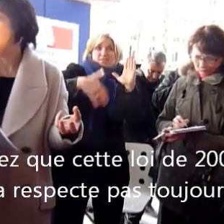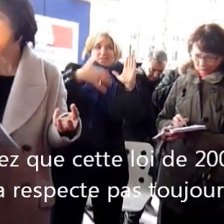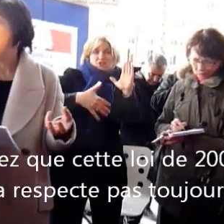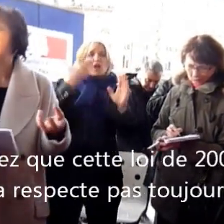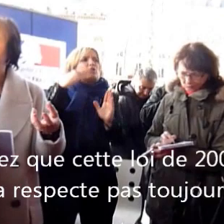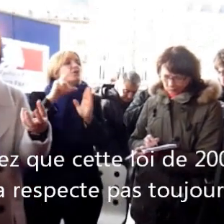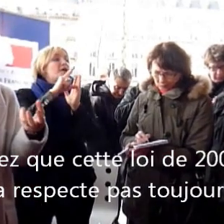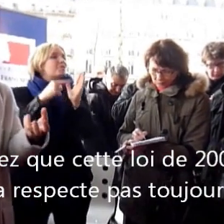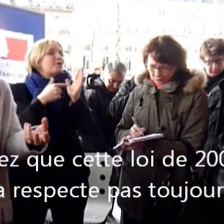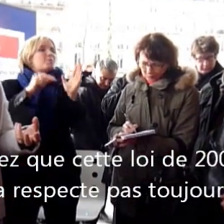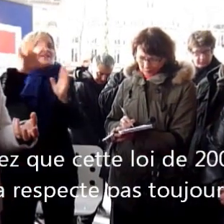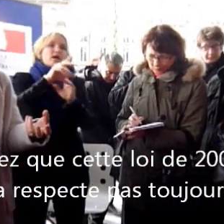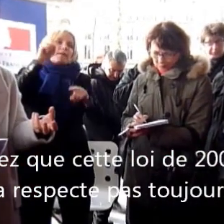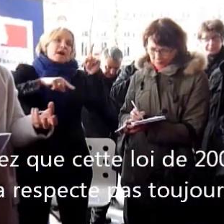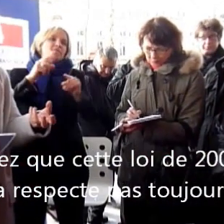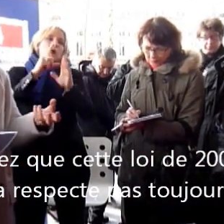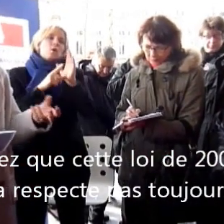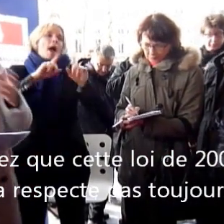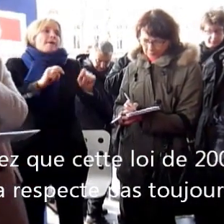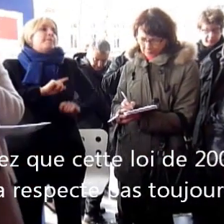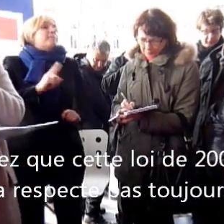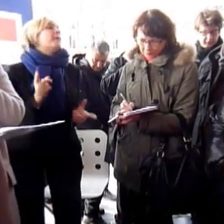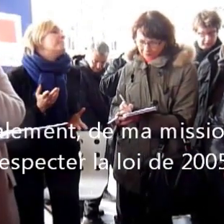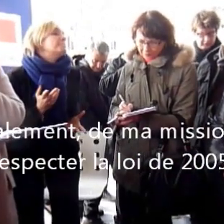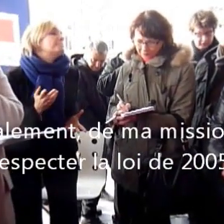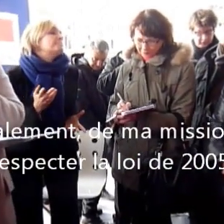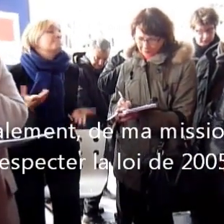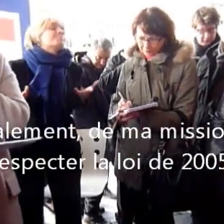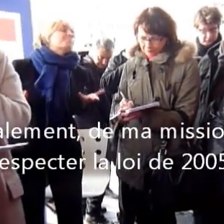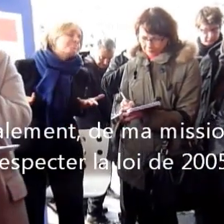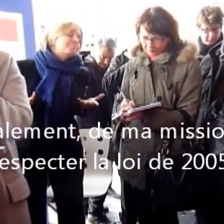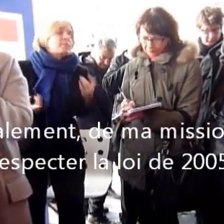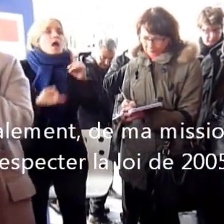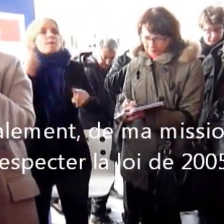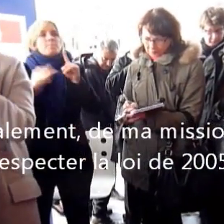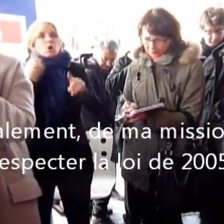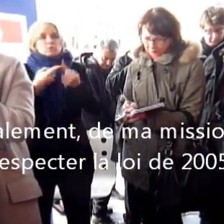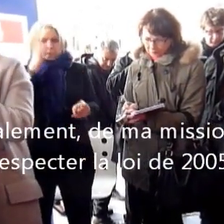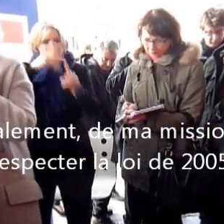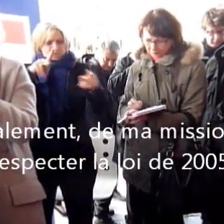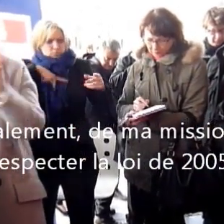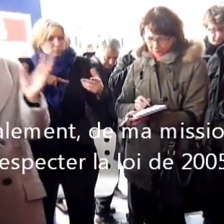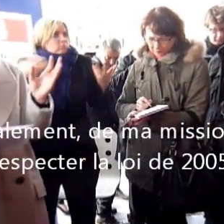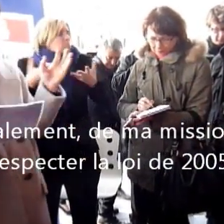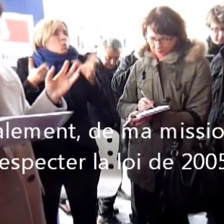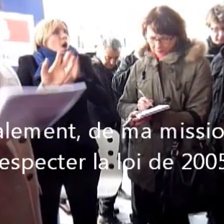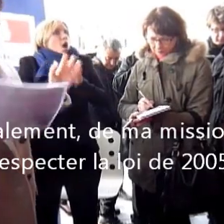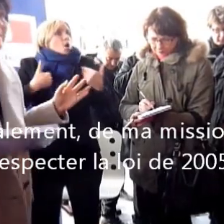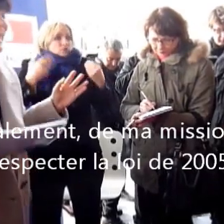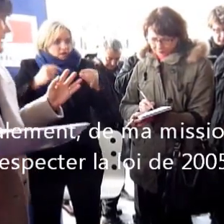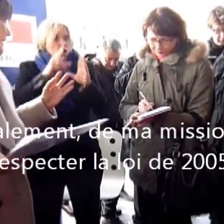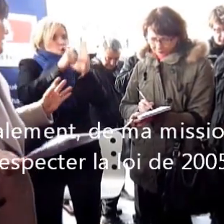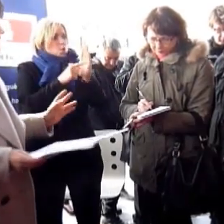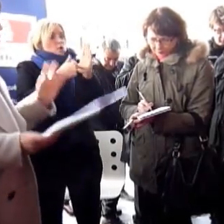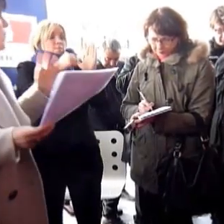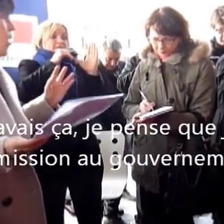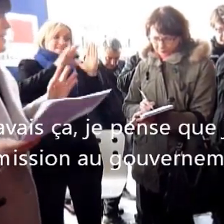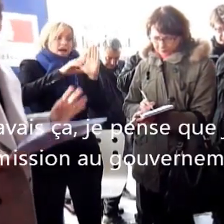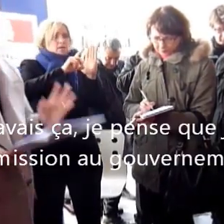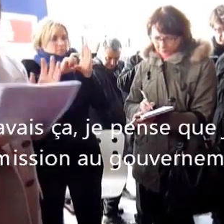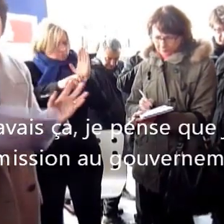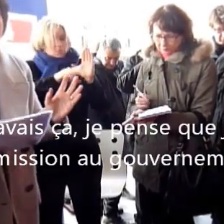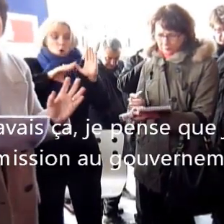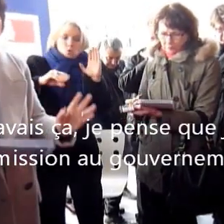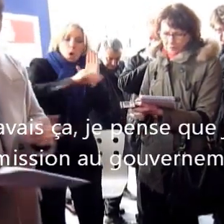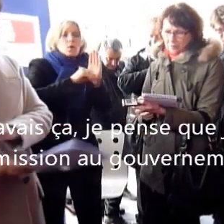de 2005, on ne la respecte pas toujours. L'essentiel, finalement, de ma mission, c'est de faire respecter la loi de 2005. Si au